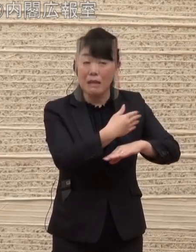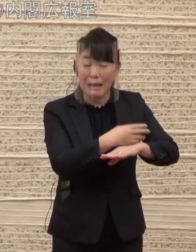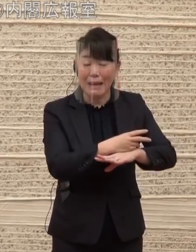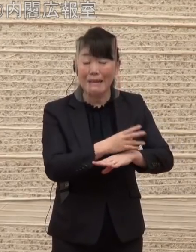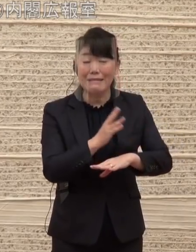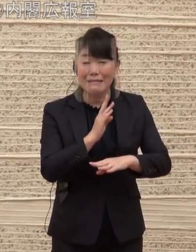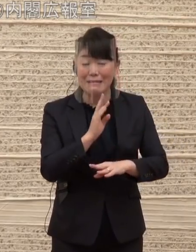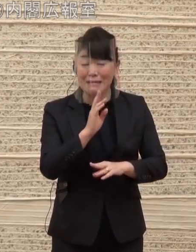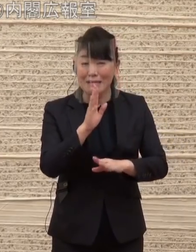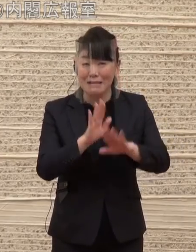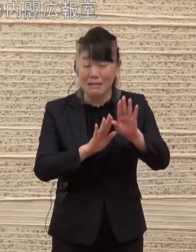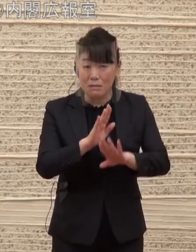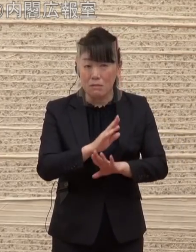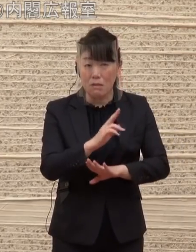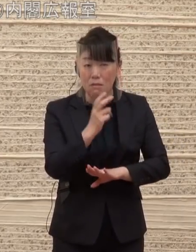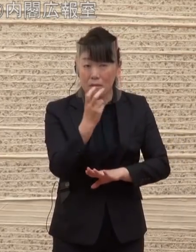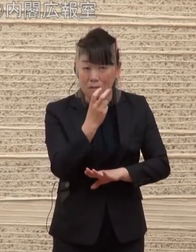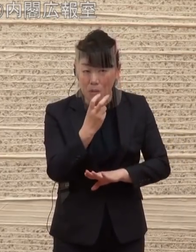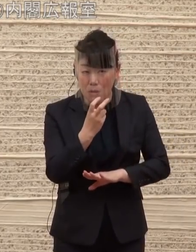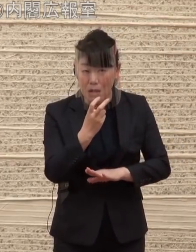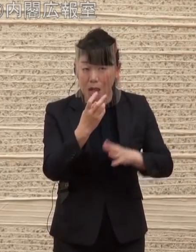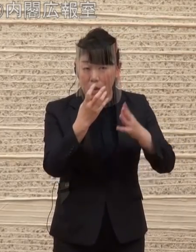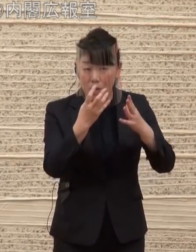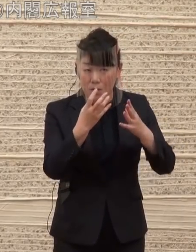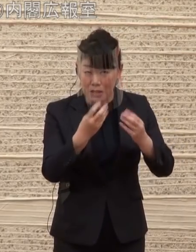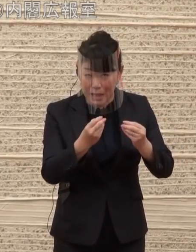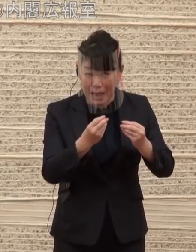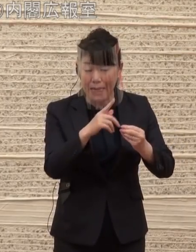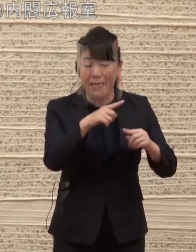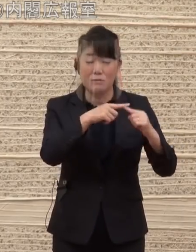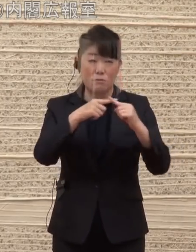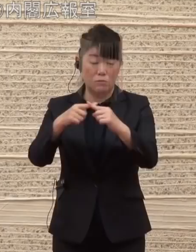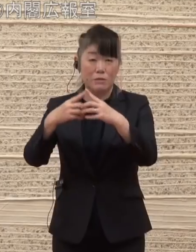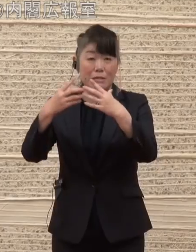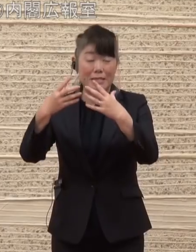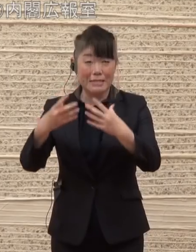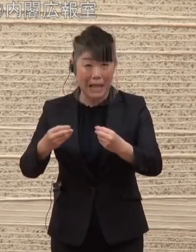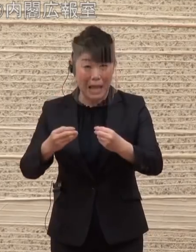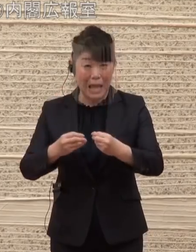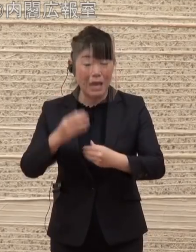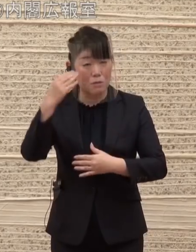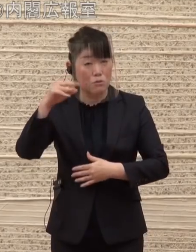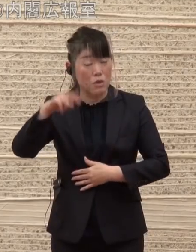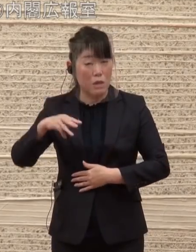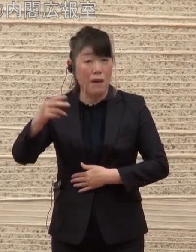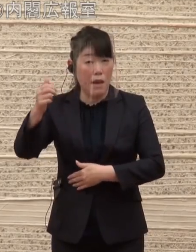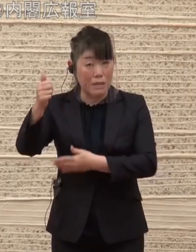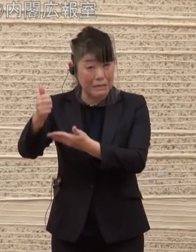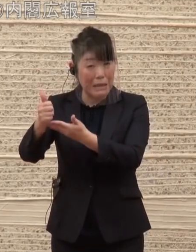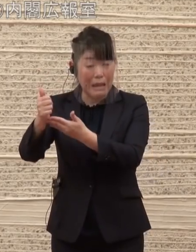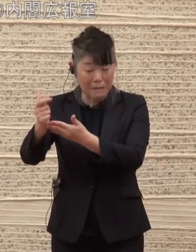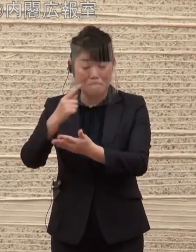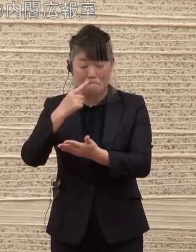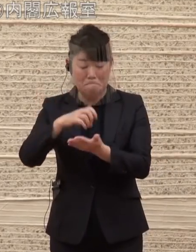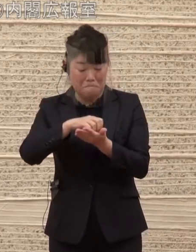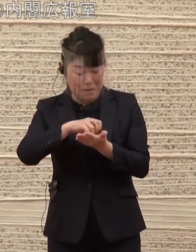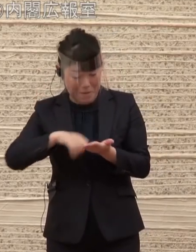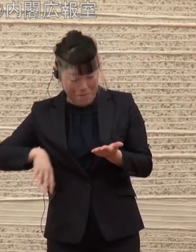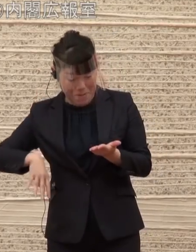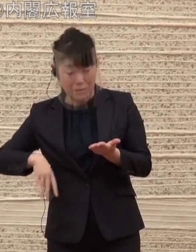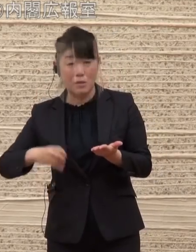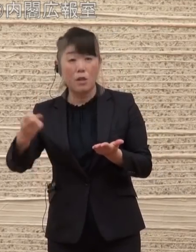てですね処分を行ったことその上で黒カーキ本人よりg の表明があったのでこれを